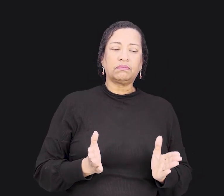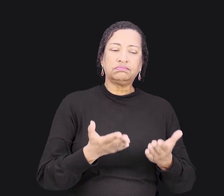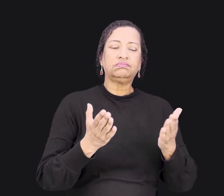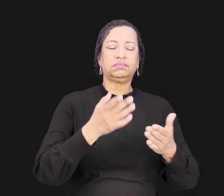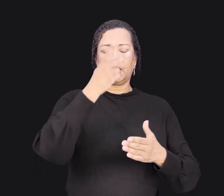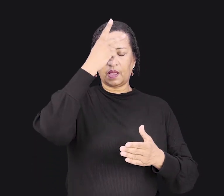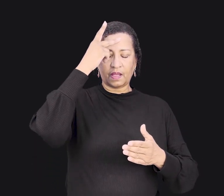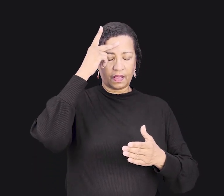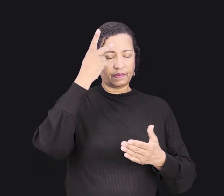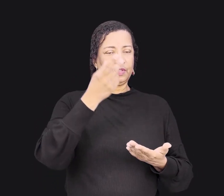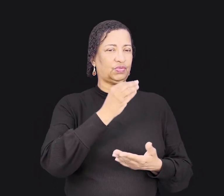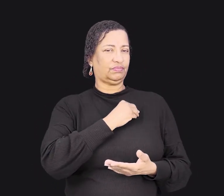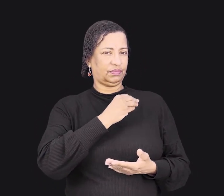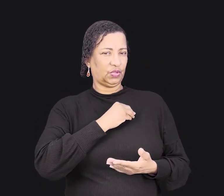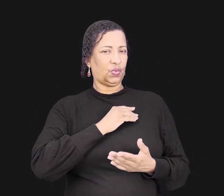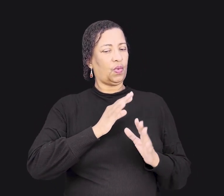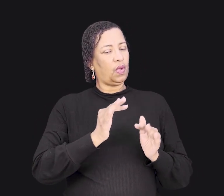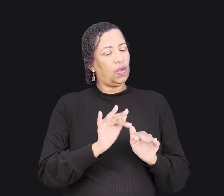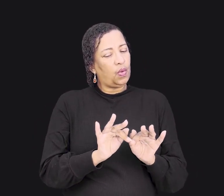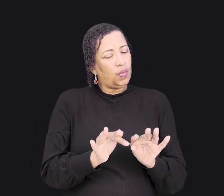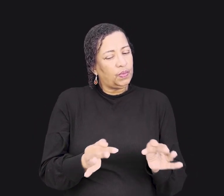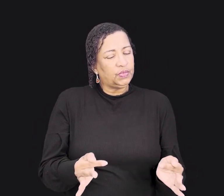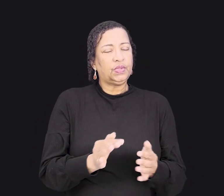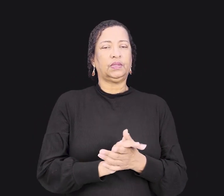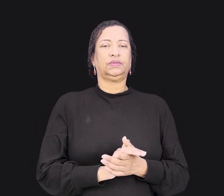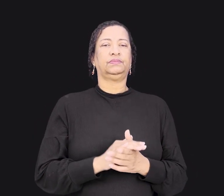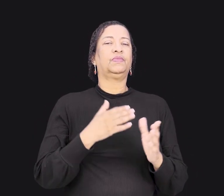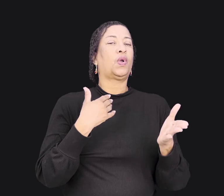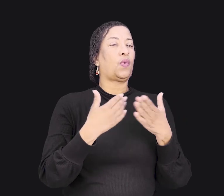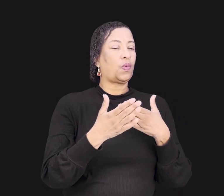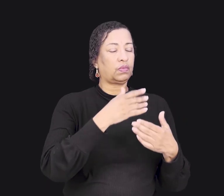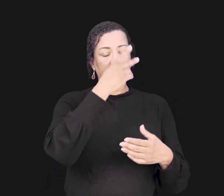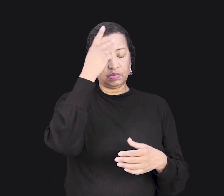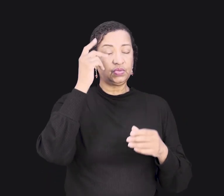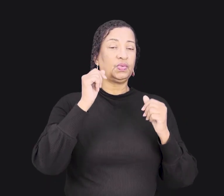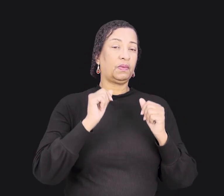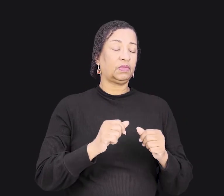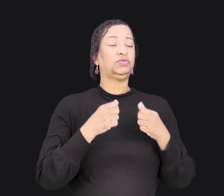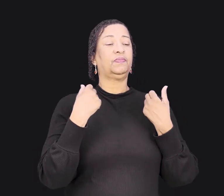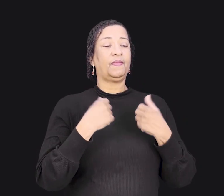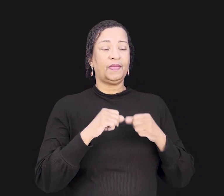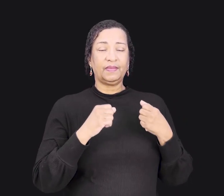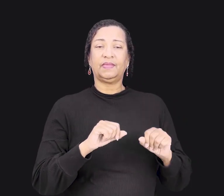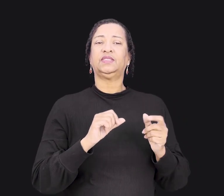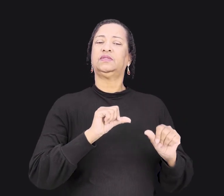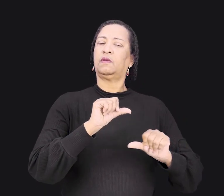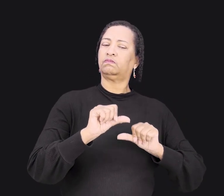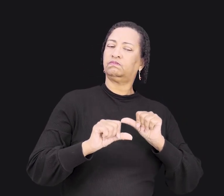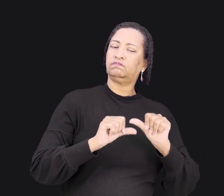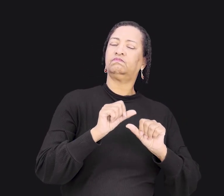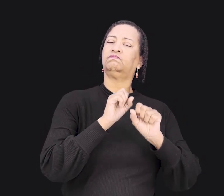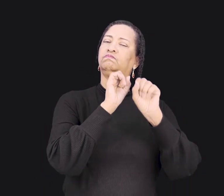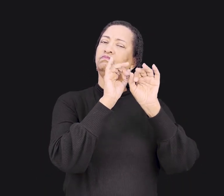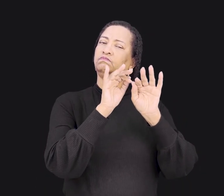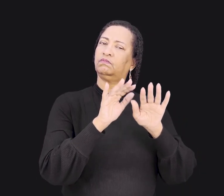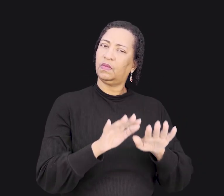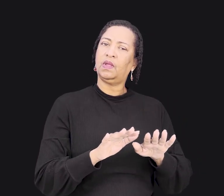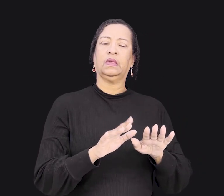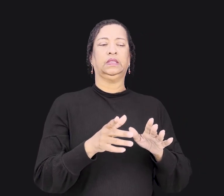humildade, consciente que da próxima vez, qualquer um deles pode ser aquele que vai precisar de restauração. Mesmo assim, não é normal